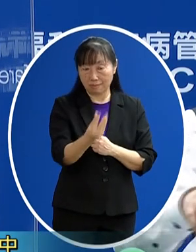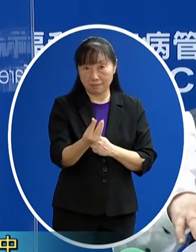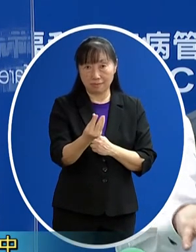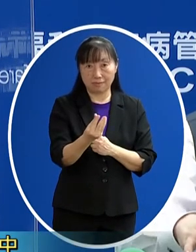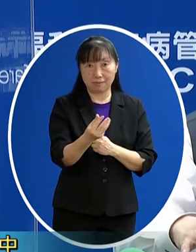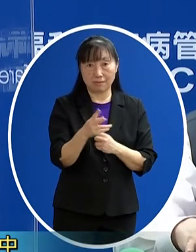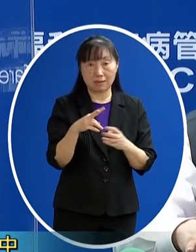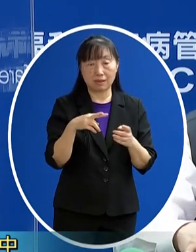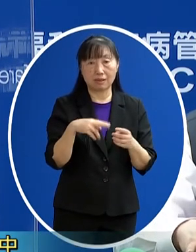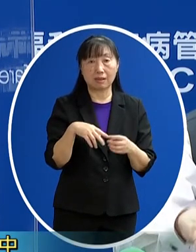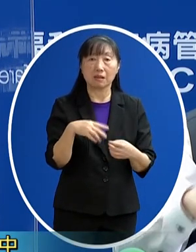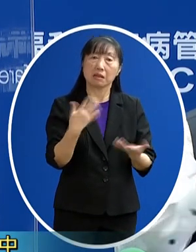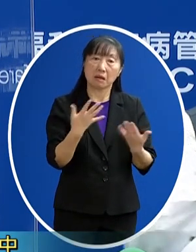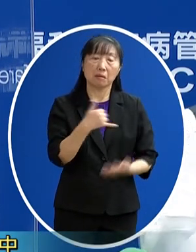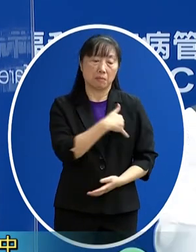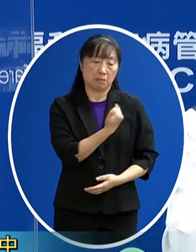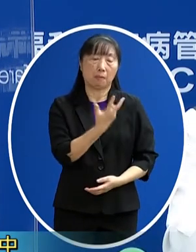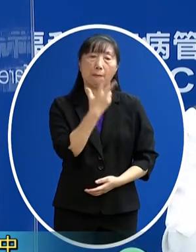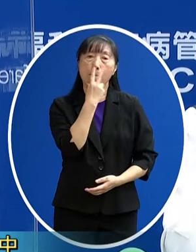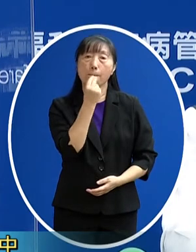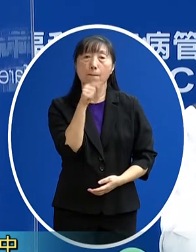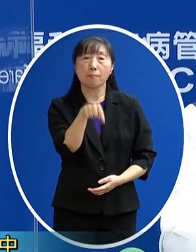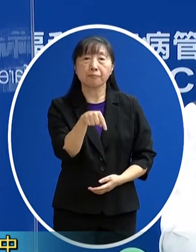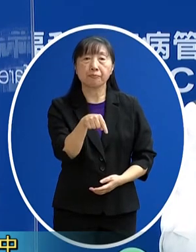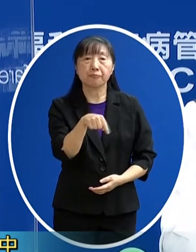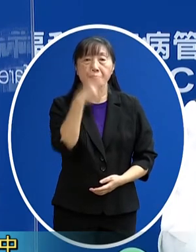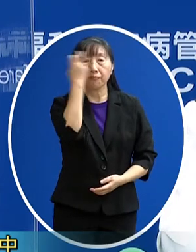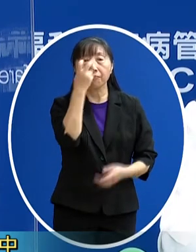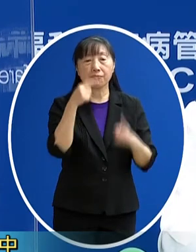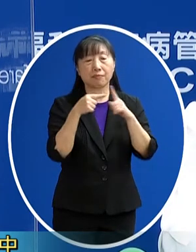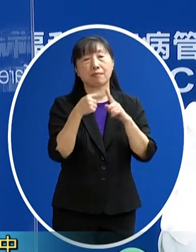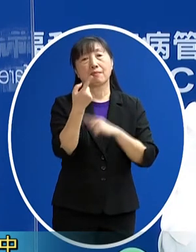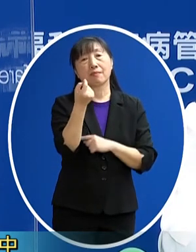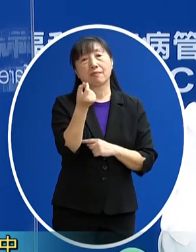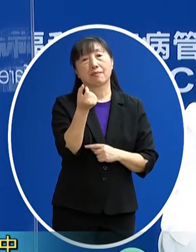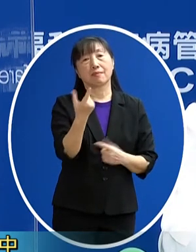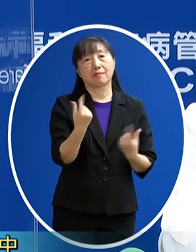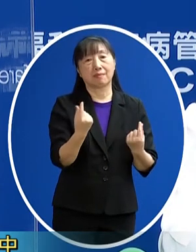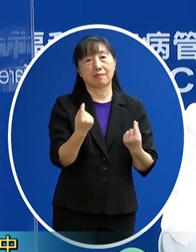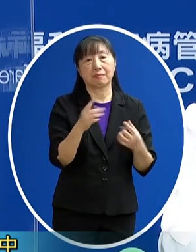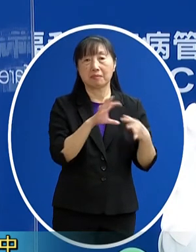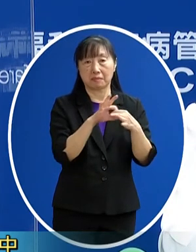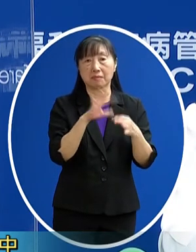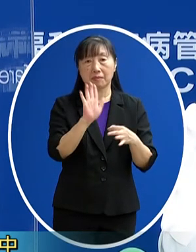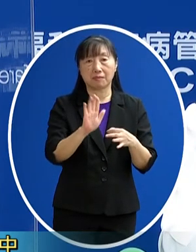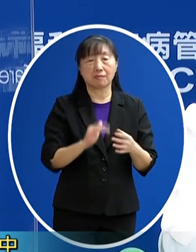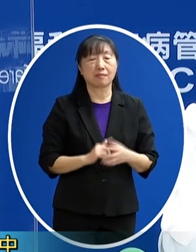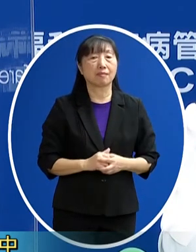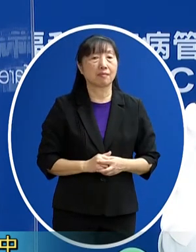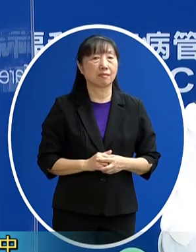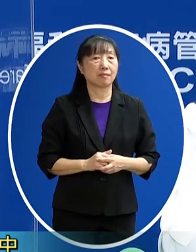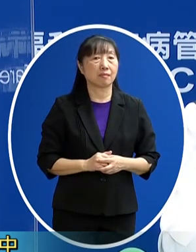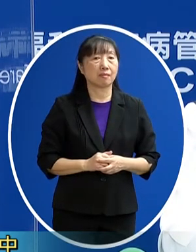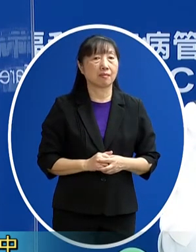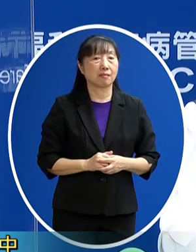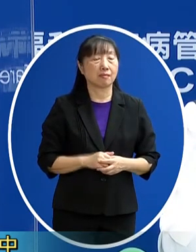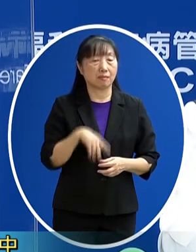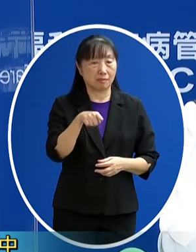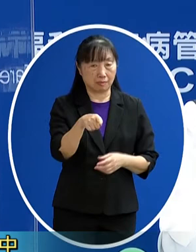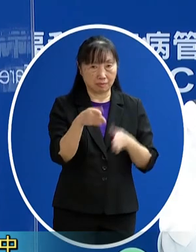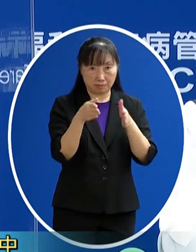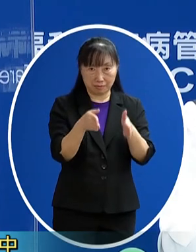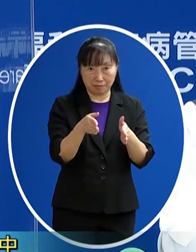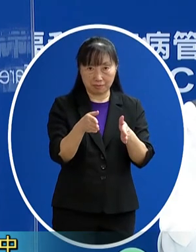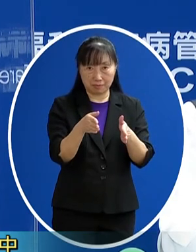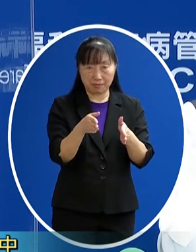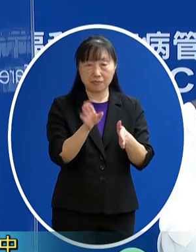跟可能跟礼拜六、礼拜天那裁检的人比较少，好，可能有关系，但是好，那确定哈，这个